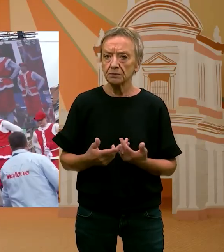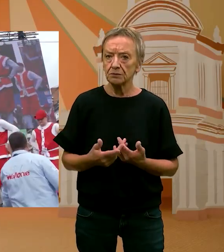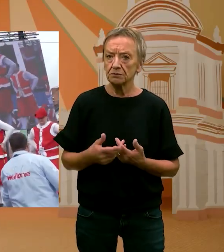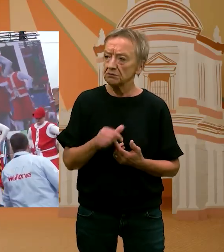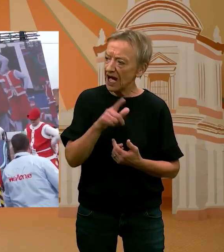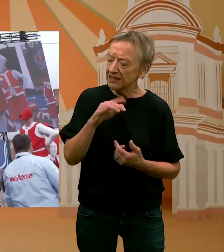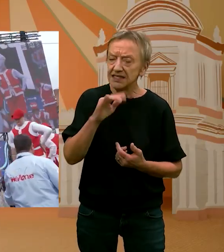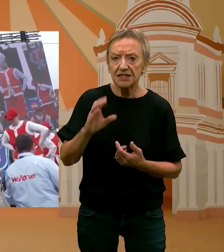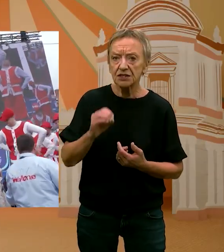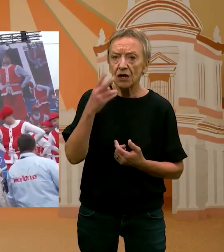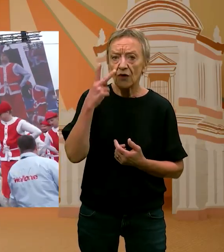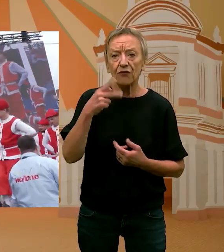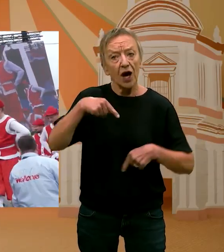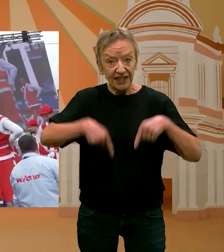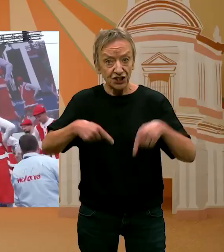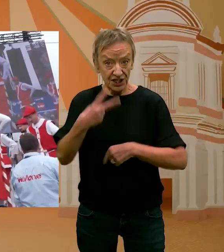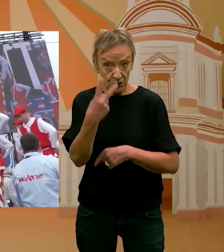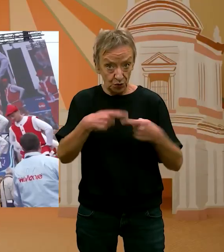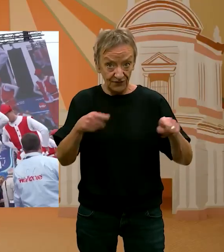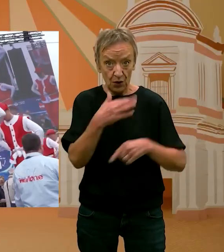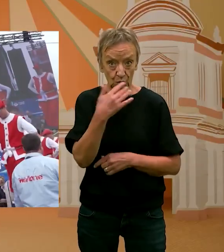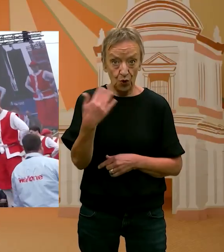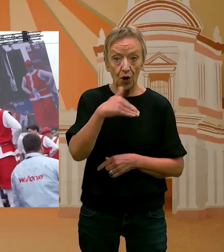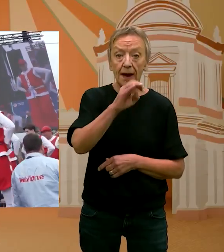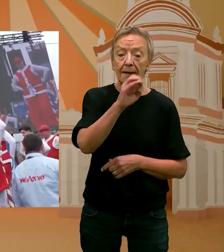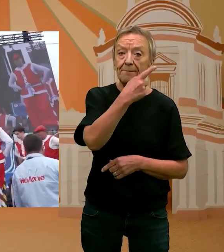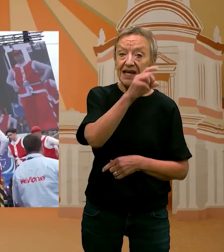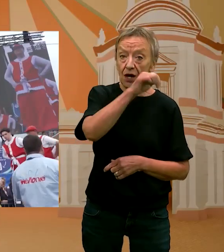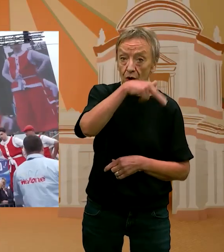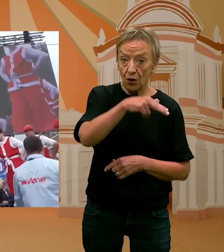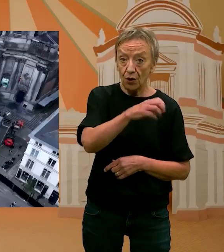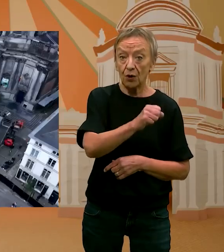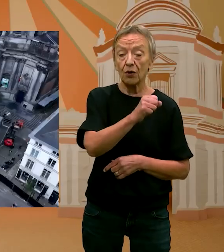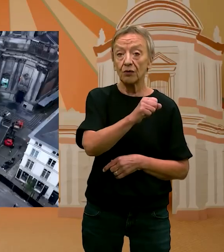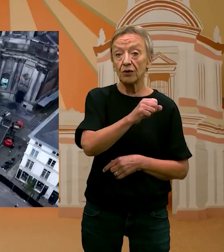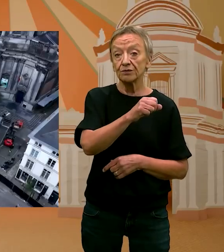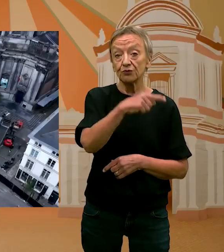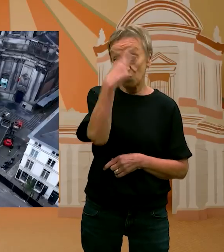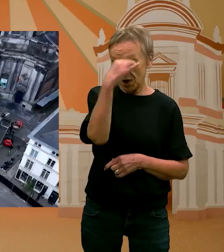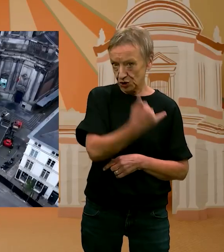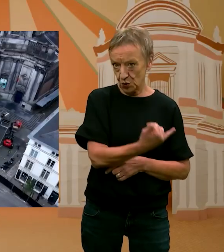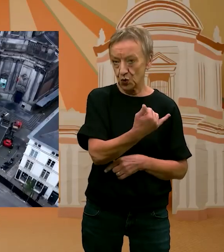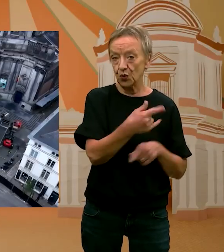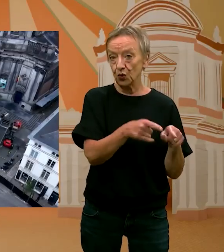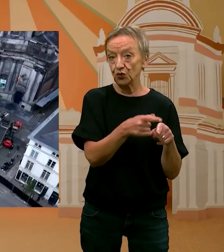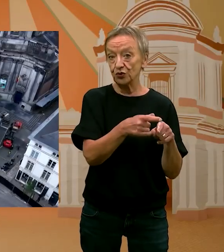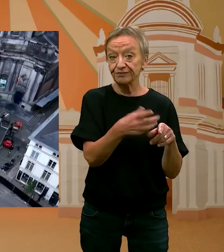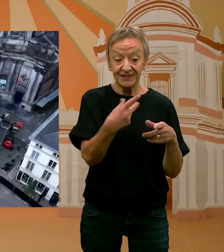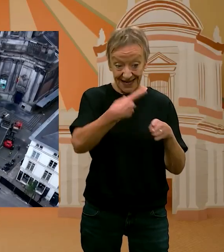deux couleurs différentes, les Mélans et les Avresses. Oui, tout à fait. Donc en jaune et noir, ce sont les Mélans, donc l'intramuros de Namur. Et